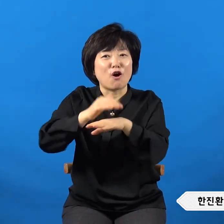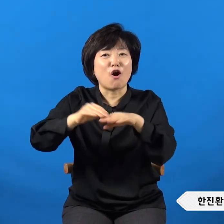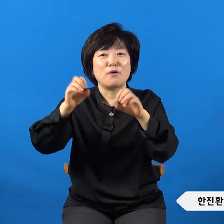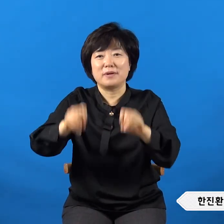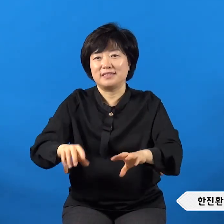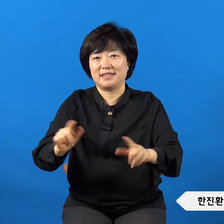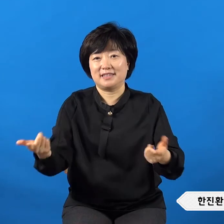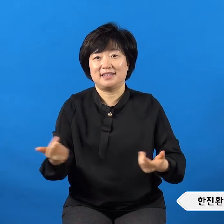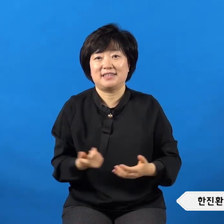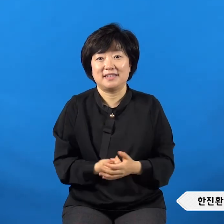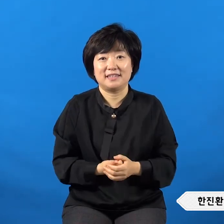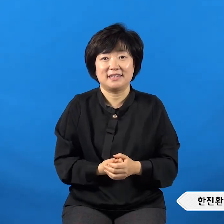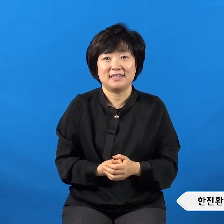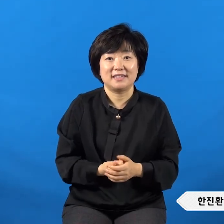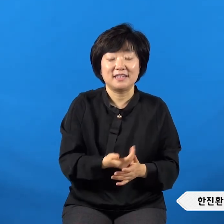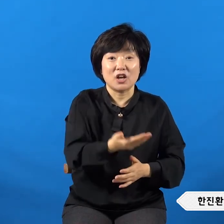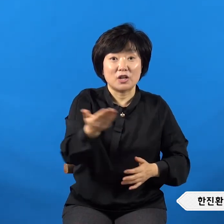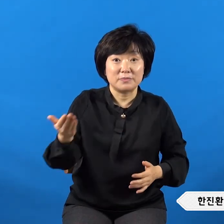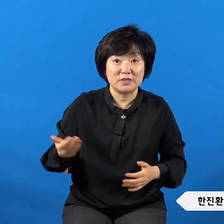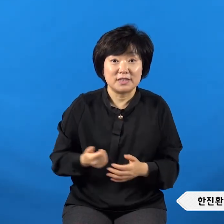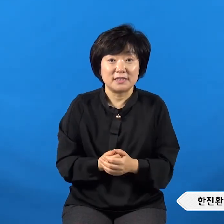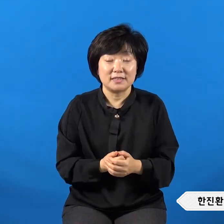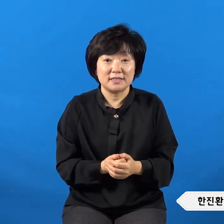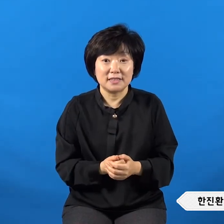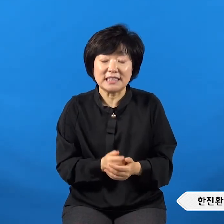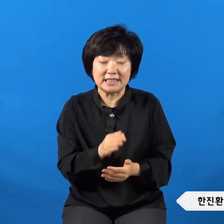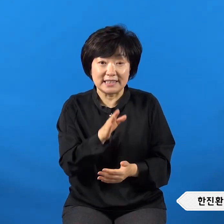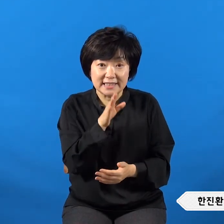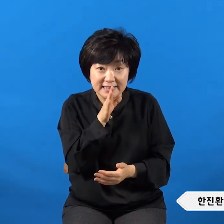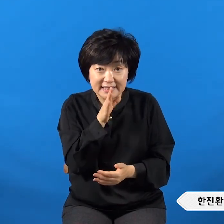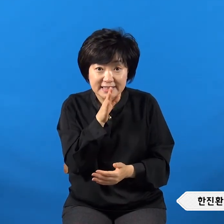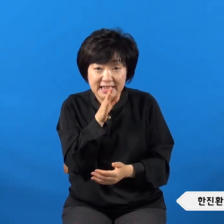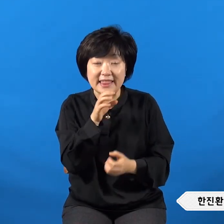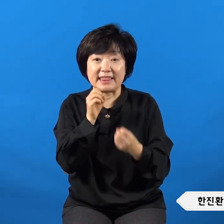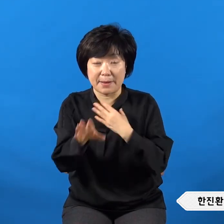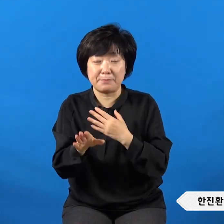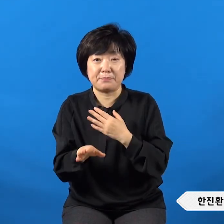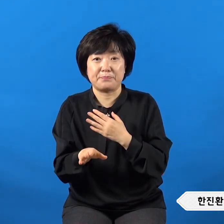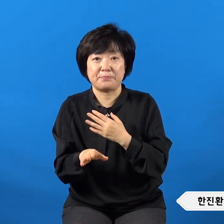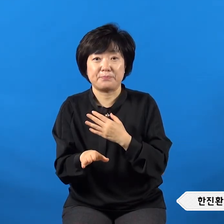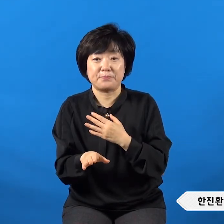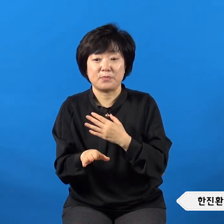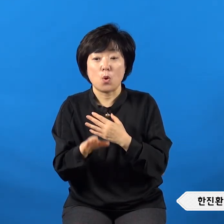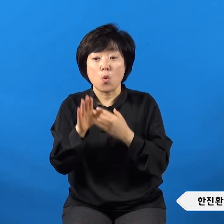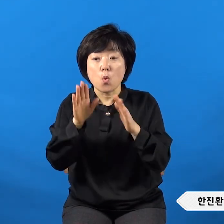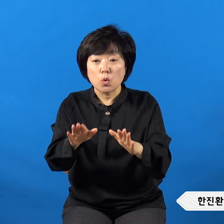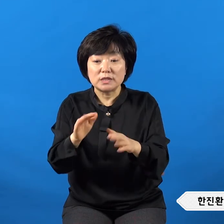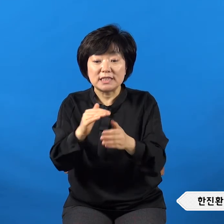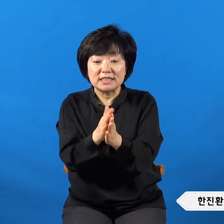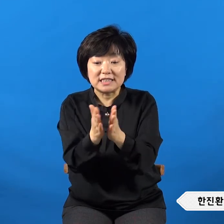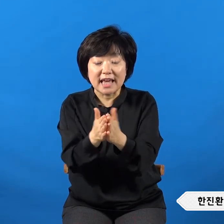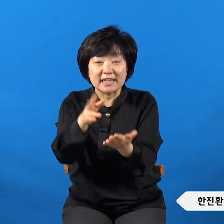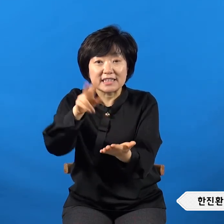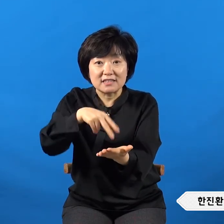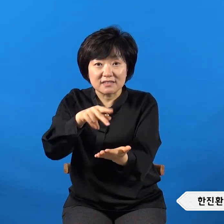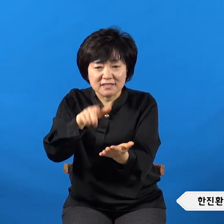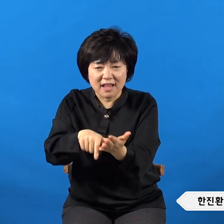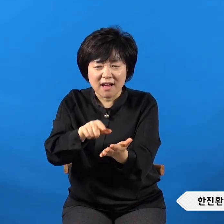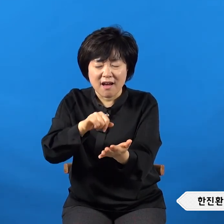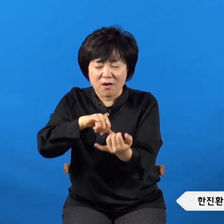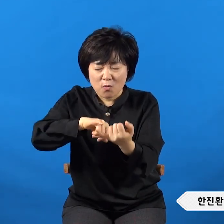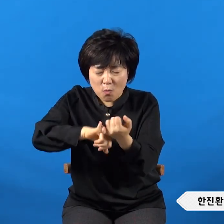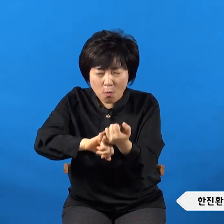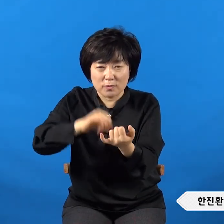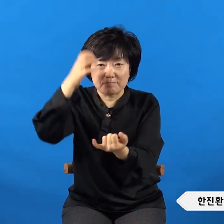않습니다. 여러분 보십시오. 이제 진짜 답이 나옵니다. 오늘 본문에서 놓쳐서는 안 되는 키와